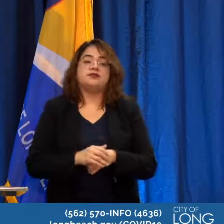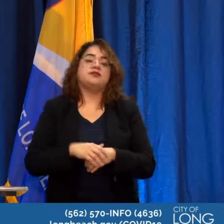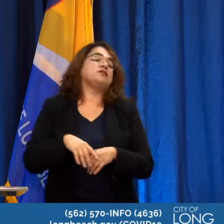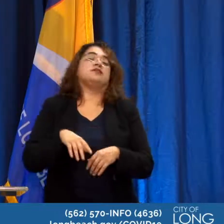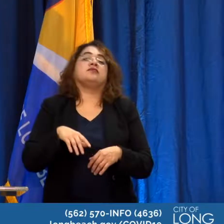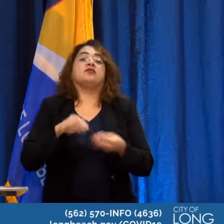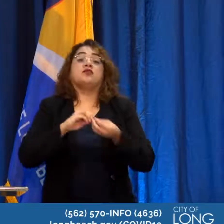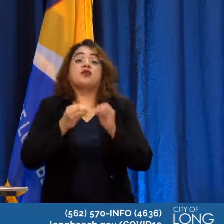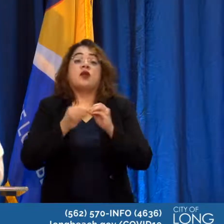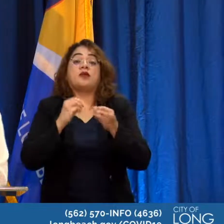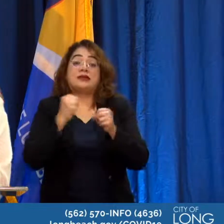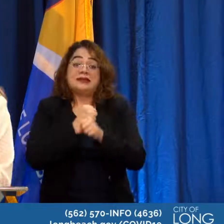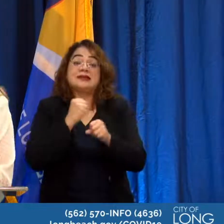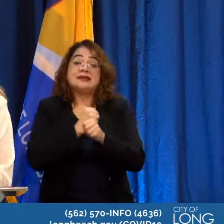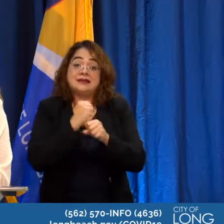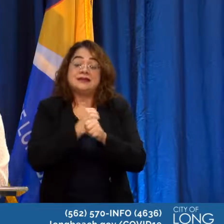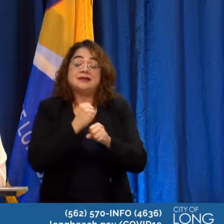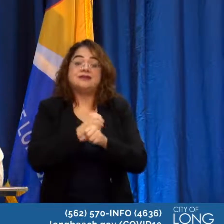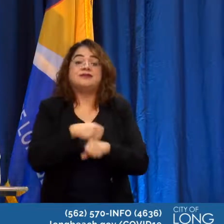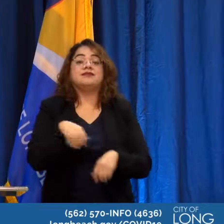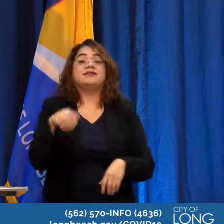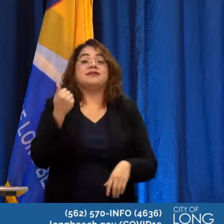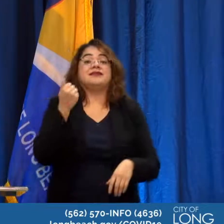generales. Hasta la fecha,